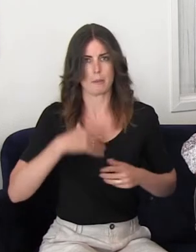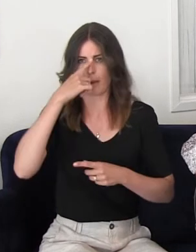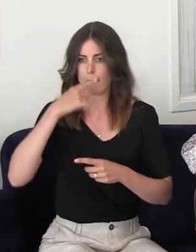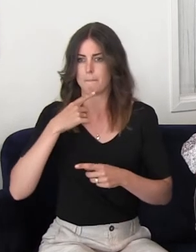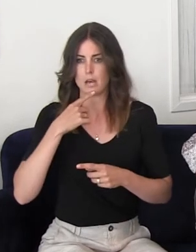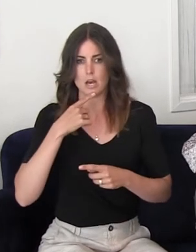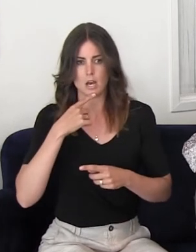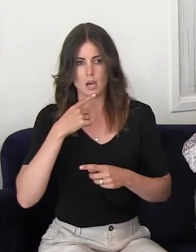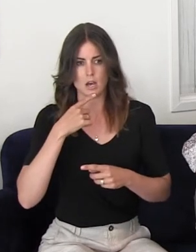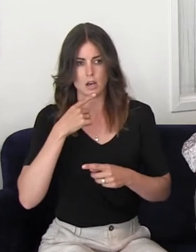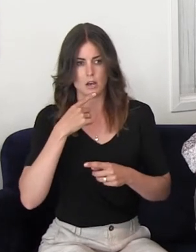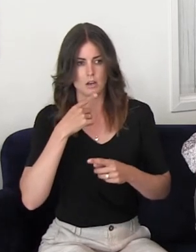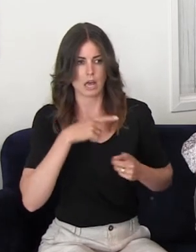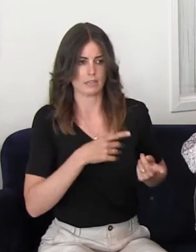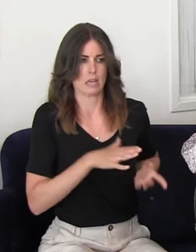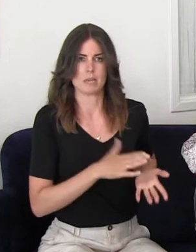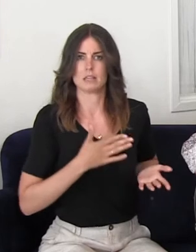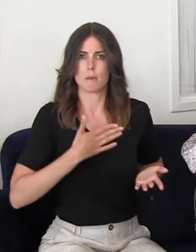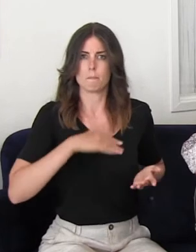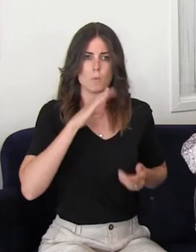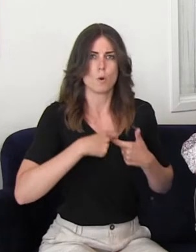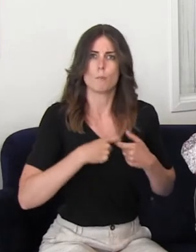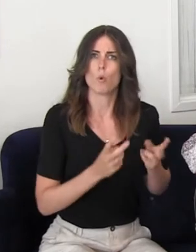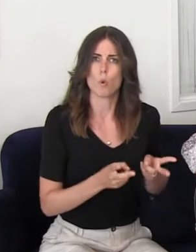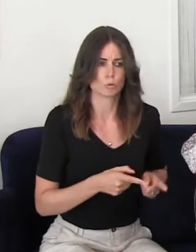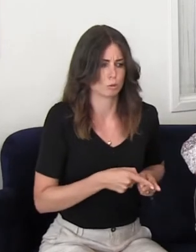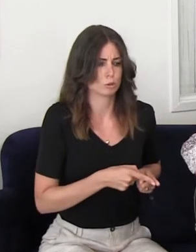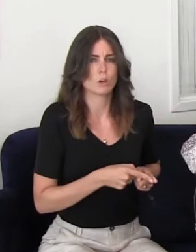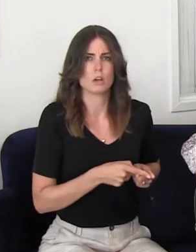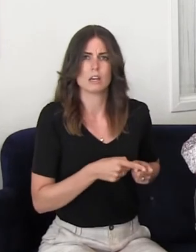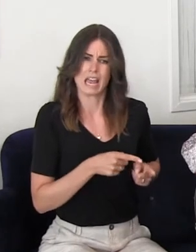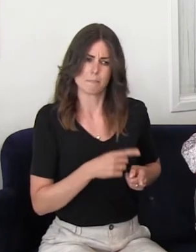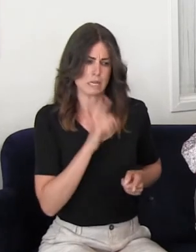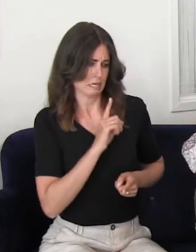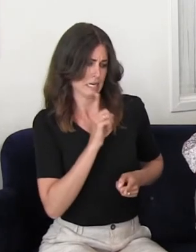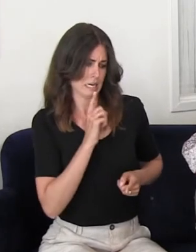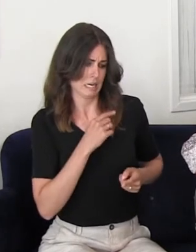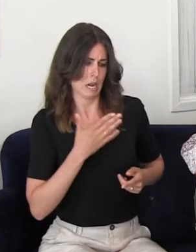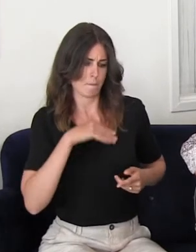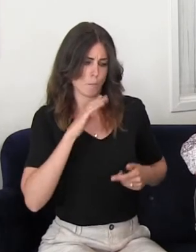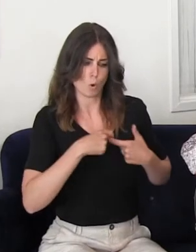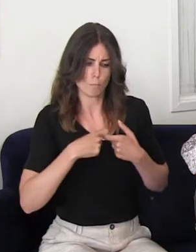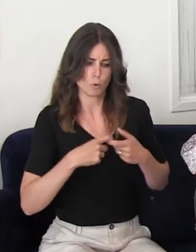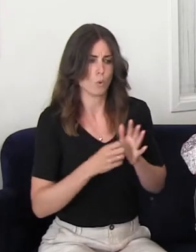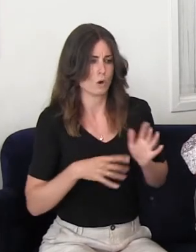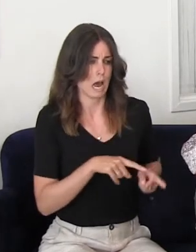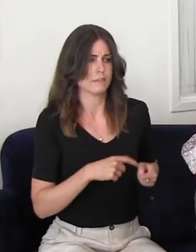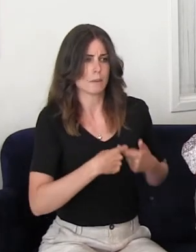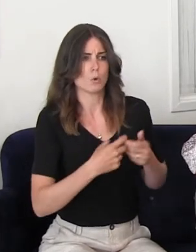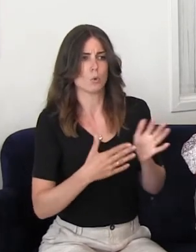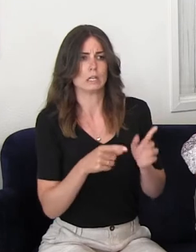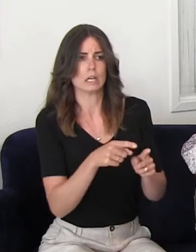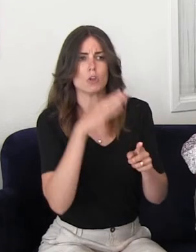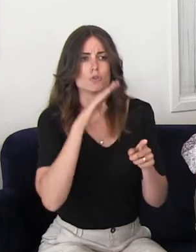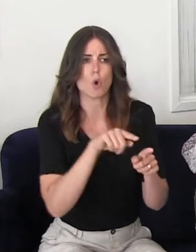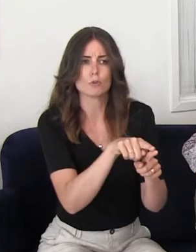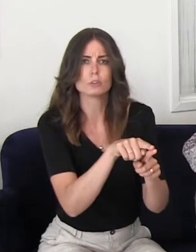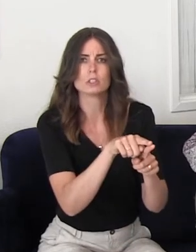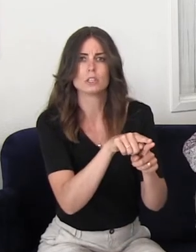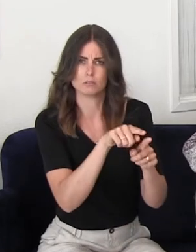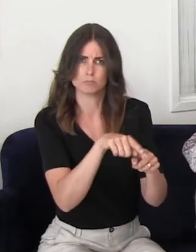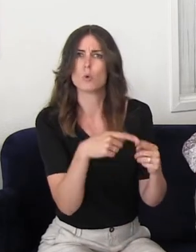och samtidigt min morbror, den lille gossen var. Han är min lille morbror, för han är också bror till änkans vuxna